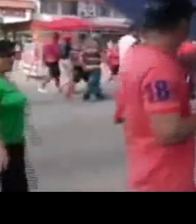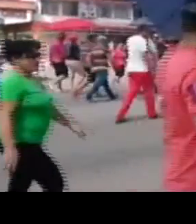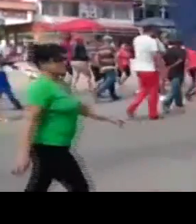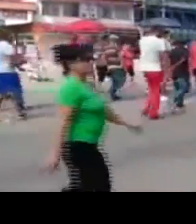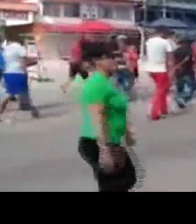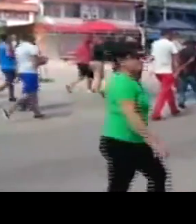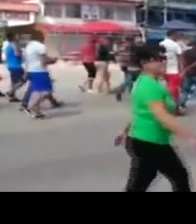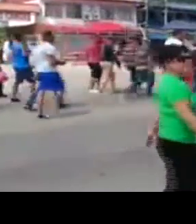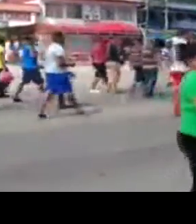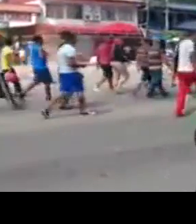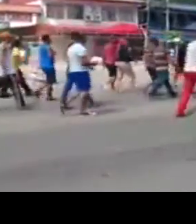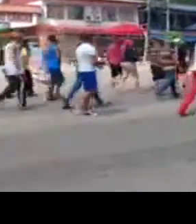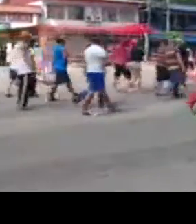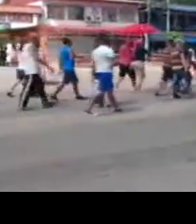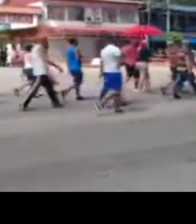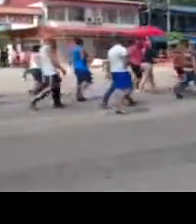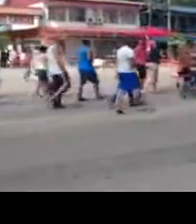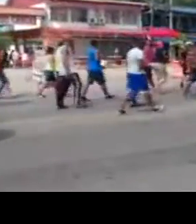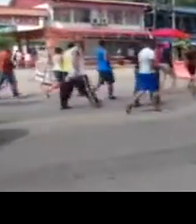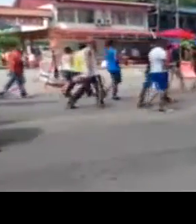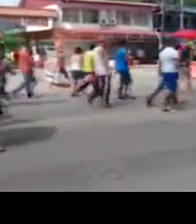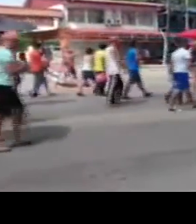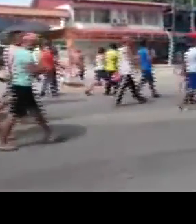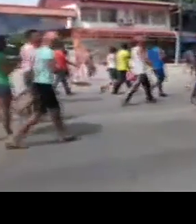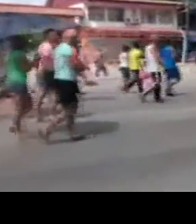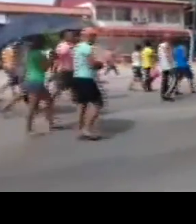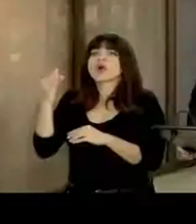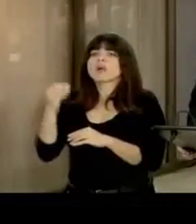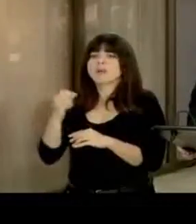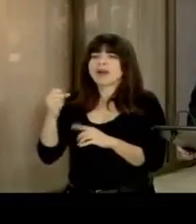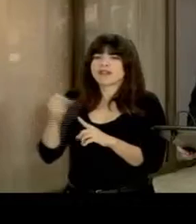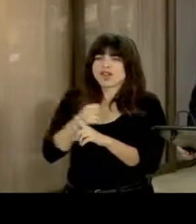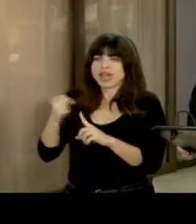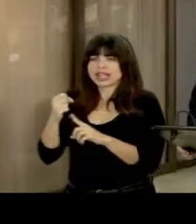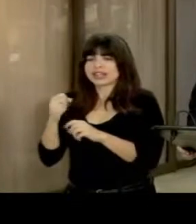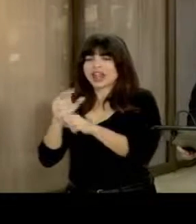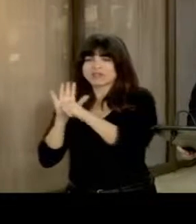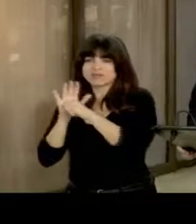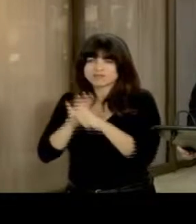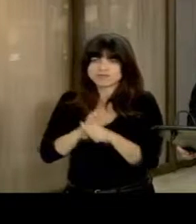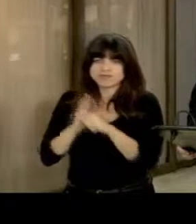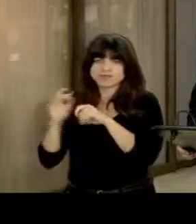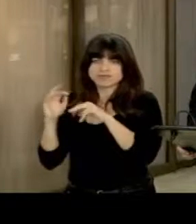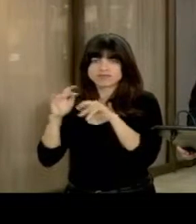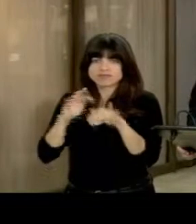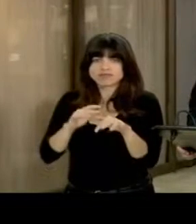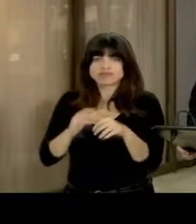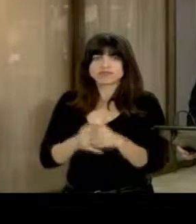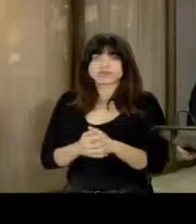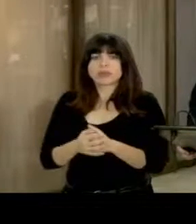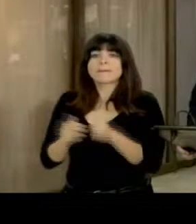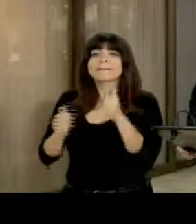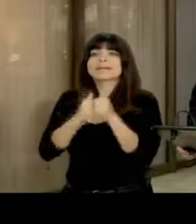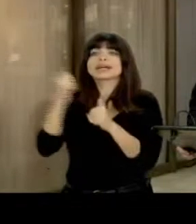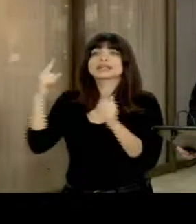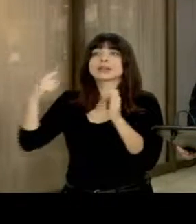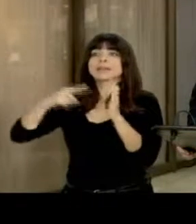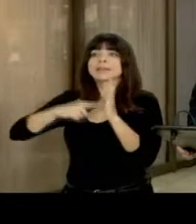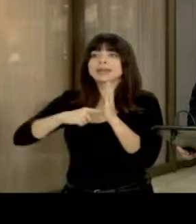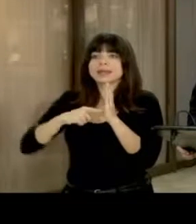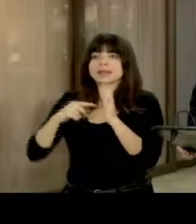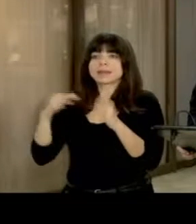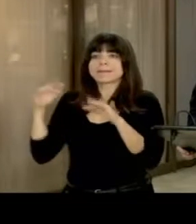Informa que hoy ingresaron a Costa Rica de manera violenta y forzada más de mil